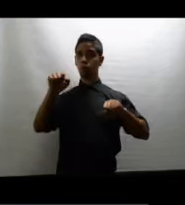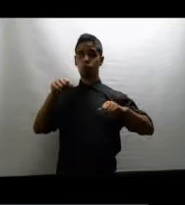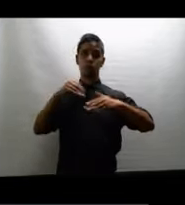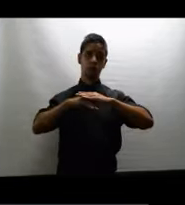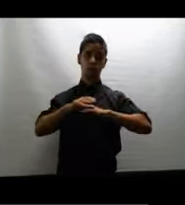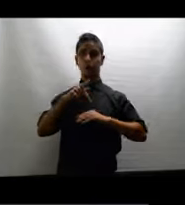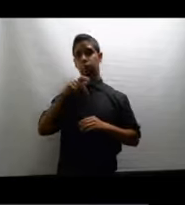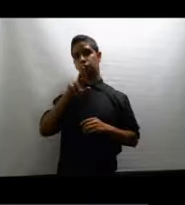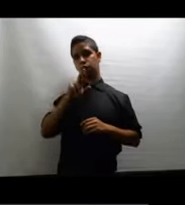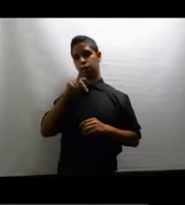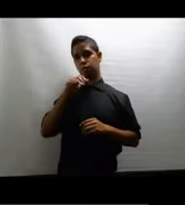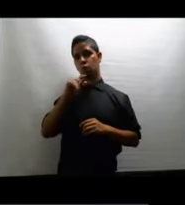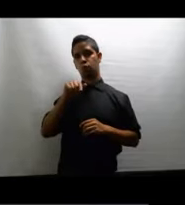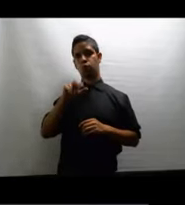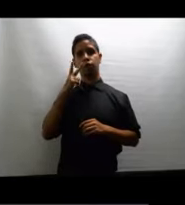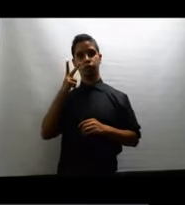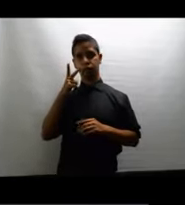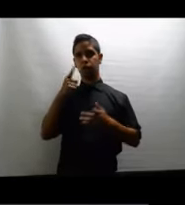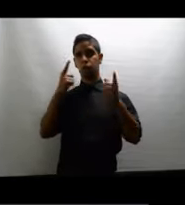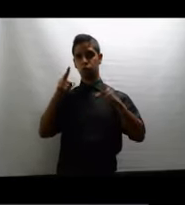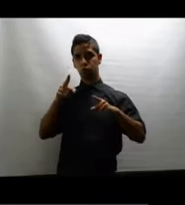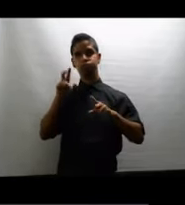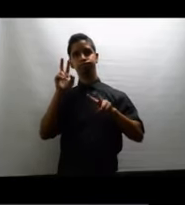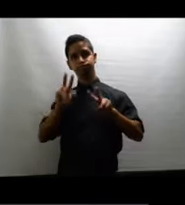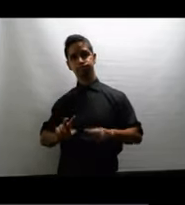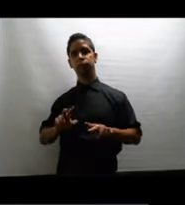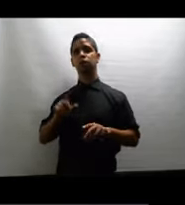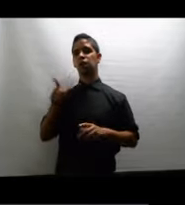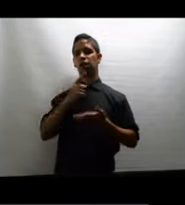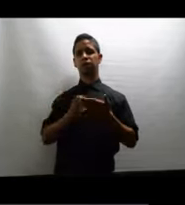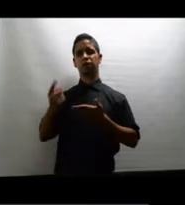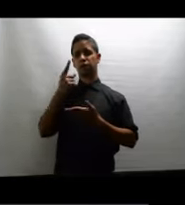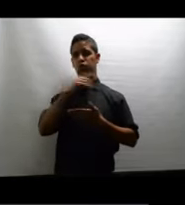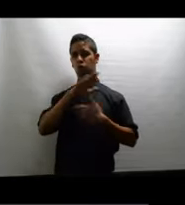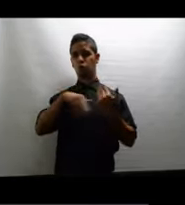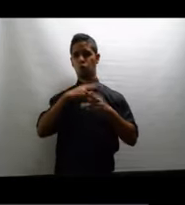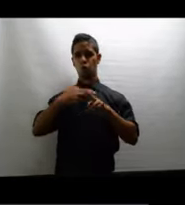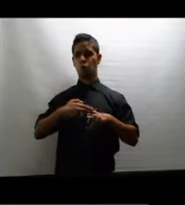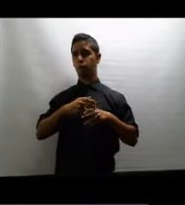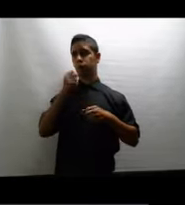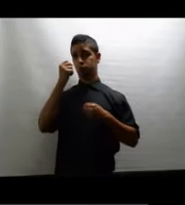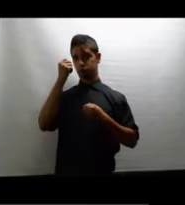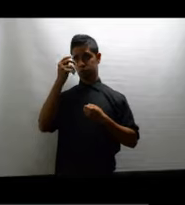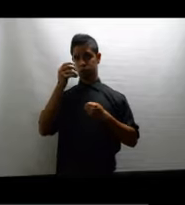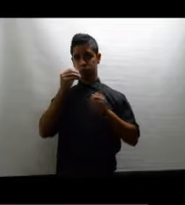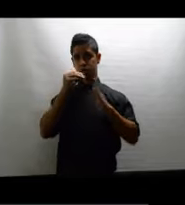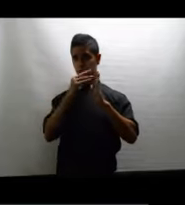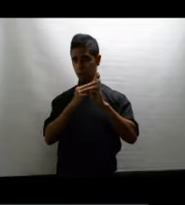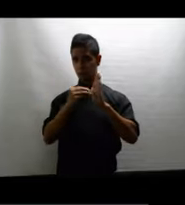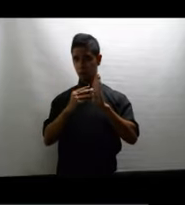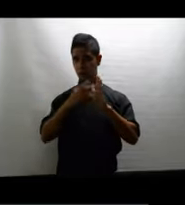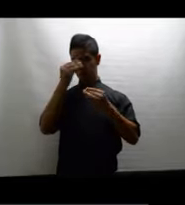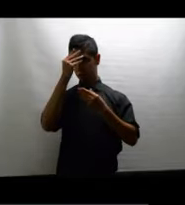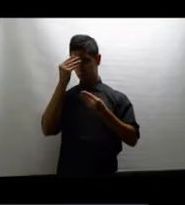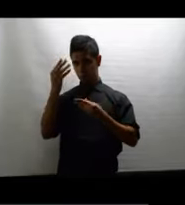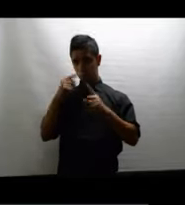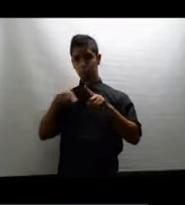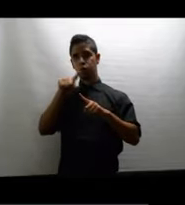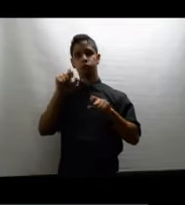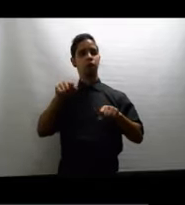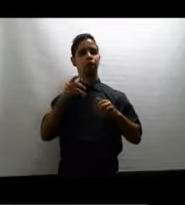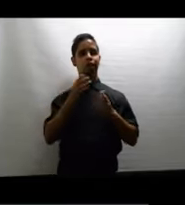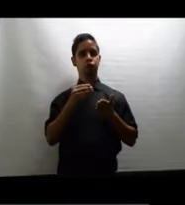prpop.org. Y estar pendiente ahí. Y la semana que viene le doy todos los nombres para que vayan haciendo su presupuesto. Hay algunas bohemias que no son abiertas